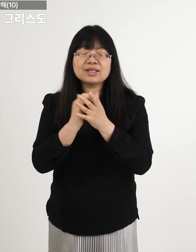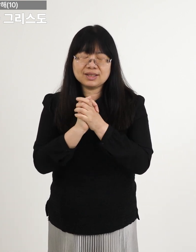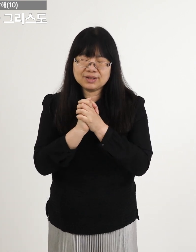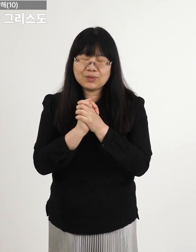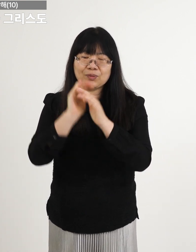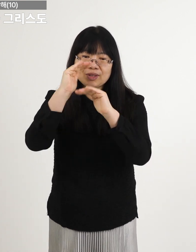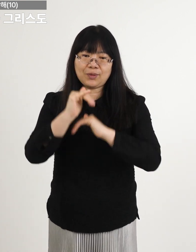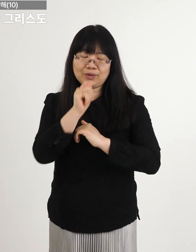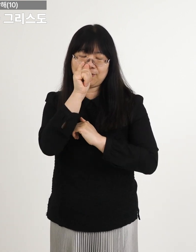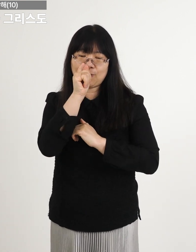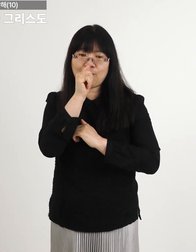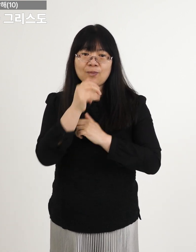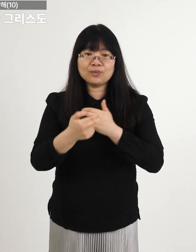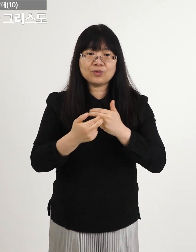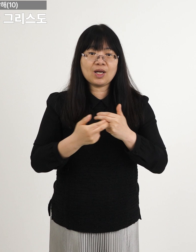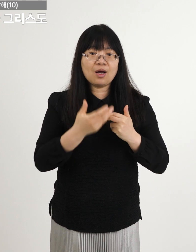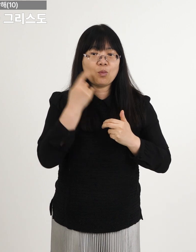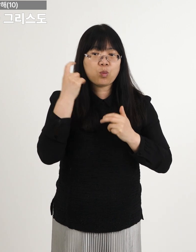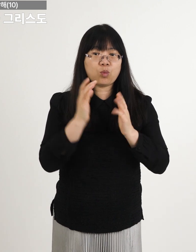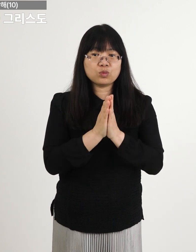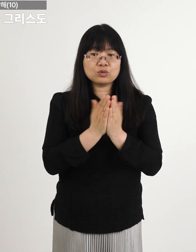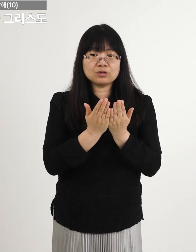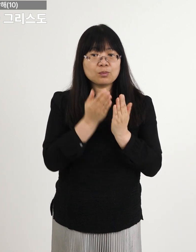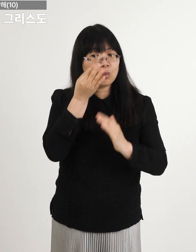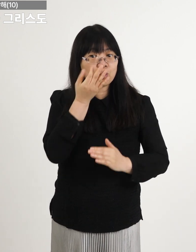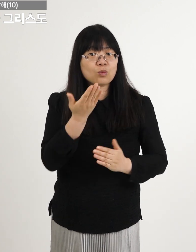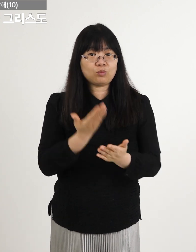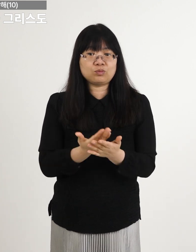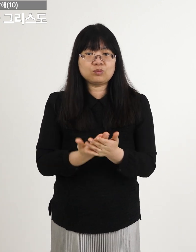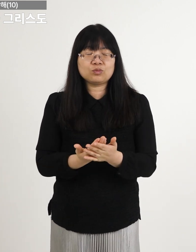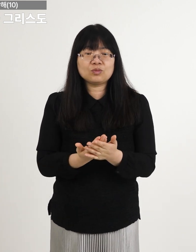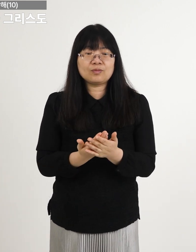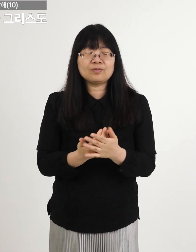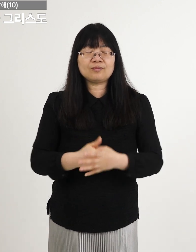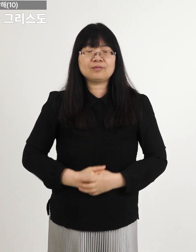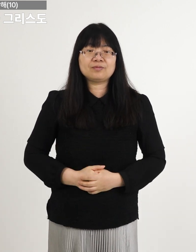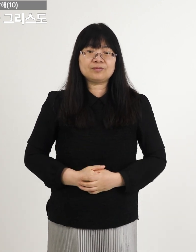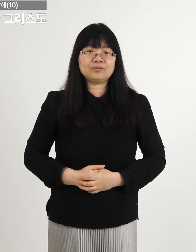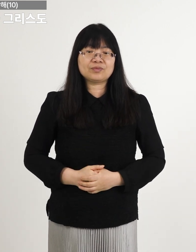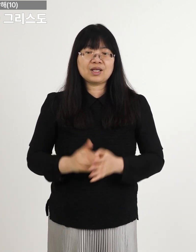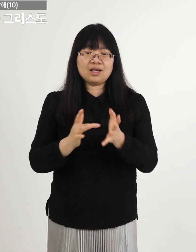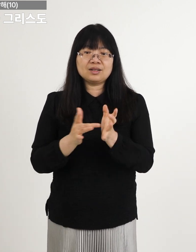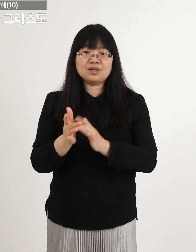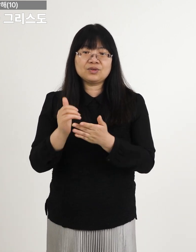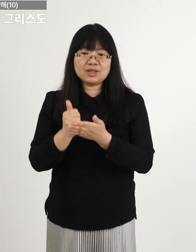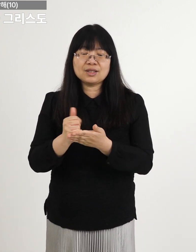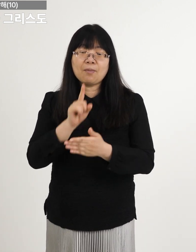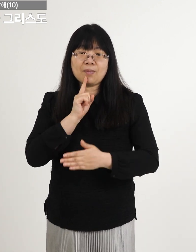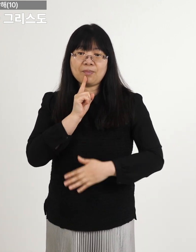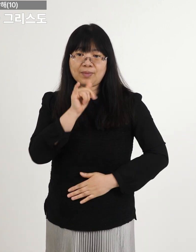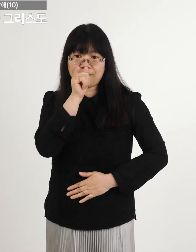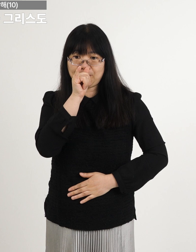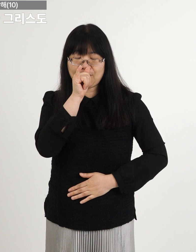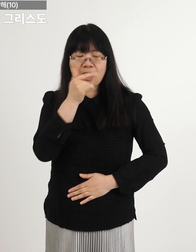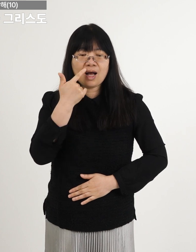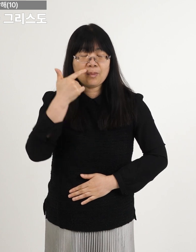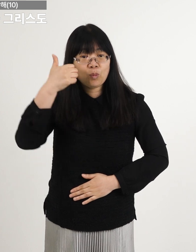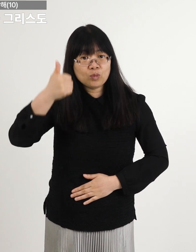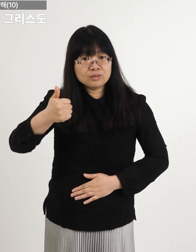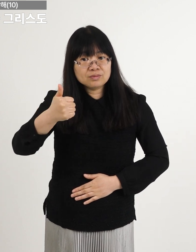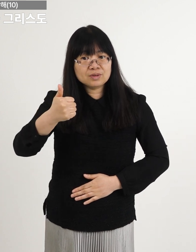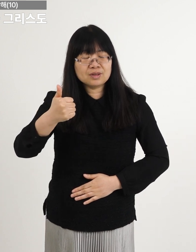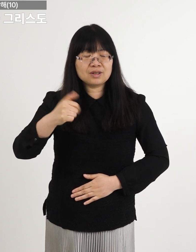하시죠? 누가복음 띄워줄 수 있나요? 이에 예수께서 이르시되